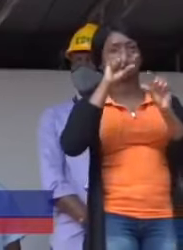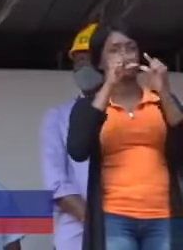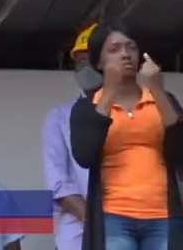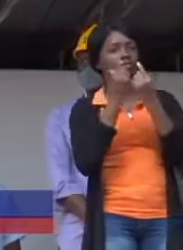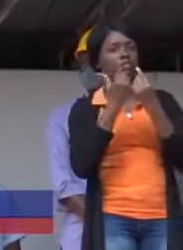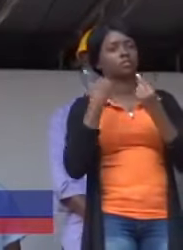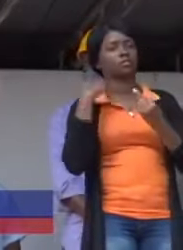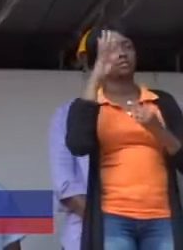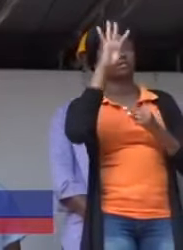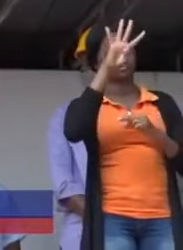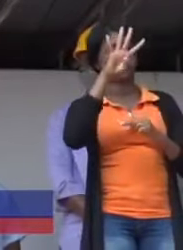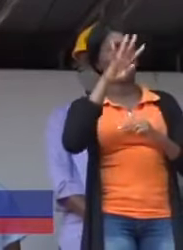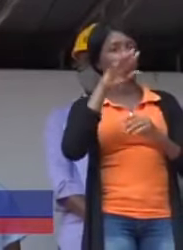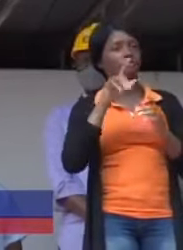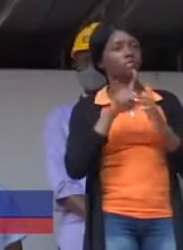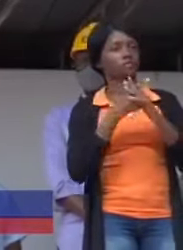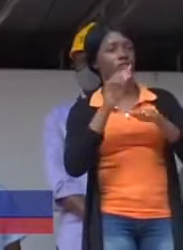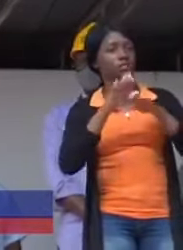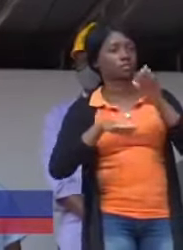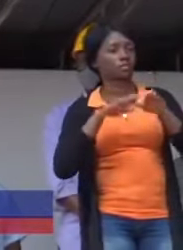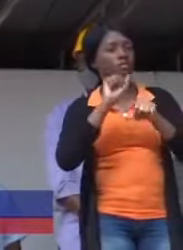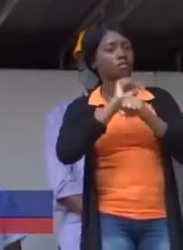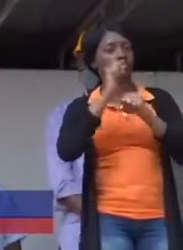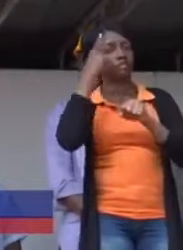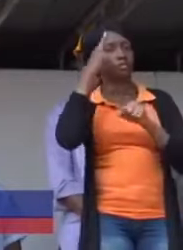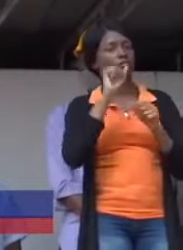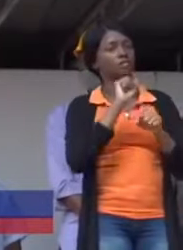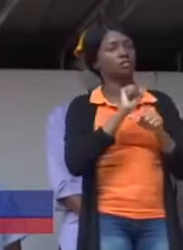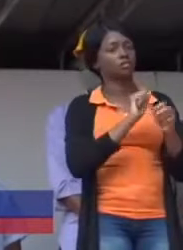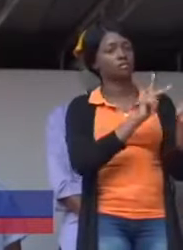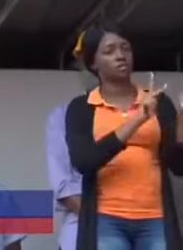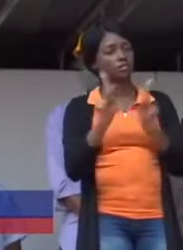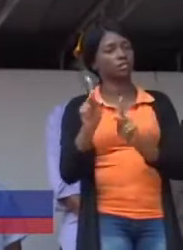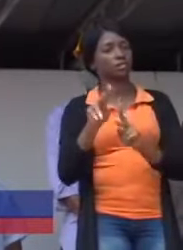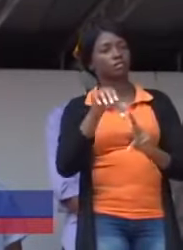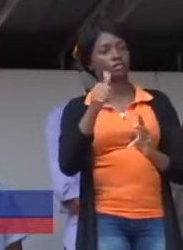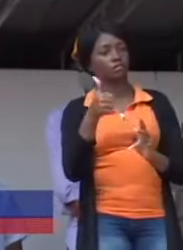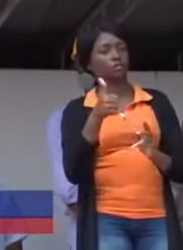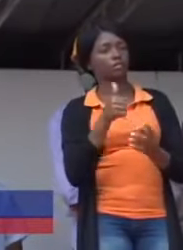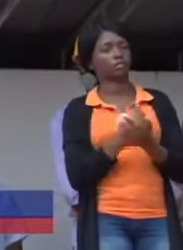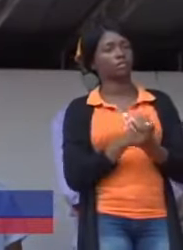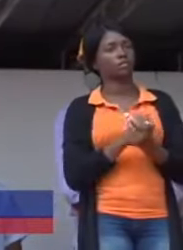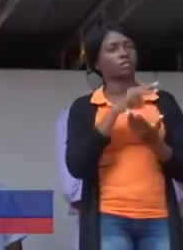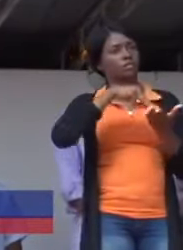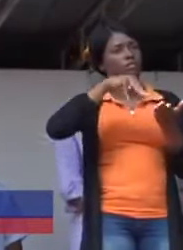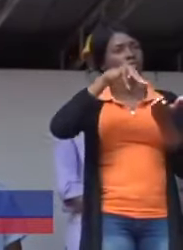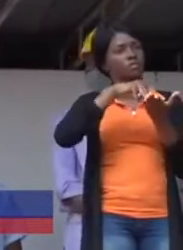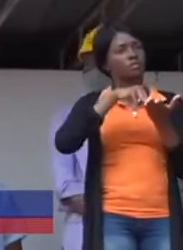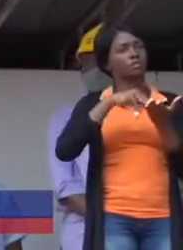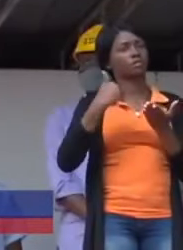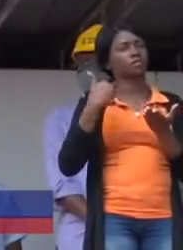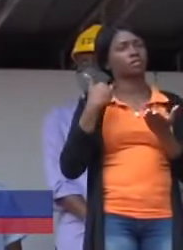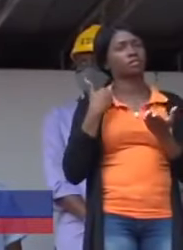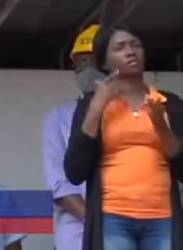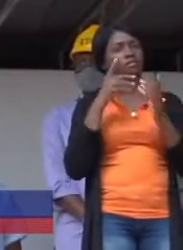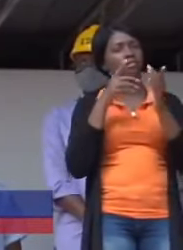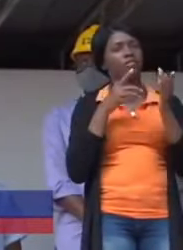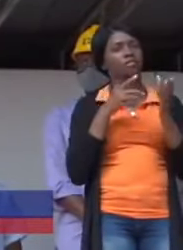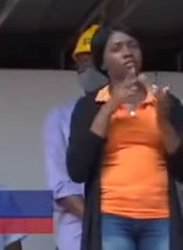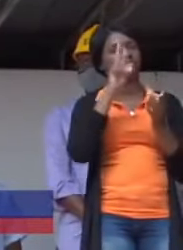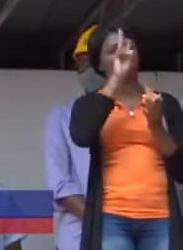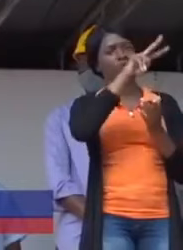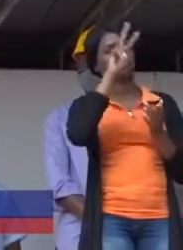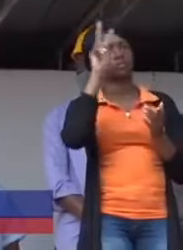Nous travaillons pour nous réparer l'autre. Et Central Zaha, ça va le faire nous en tout. Au Cap Parle, nous disponibilité de